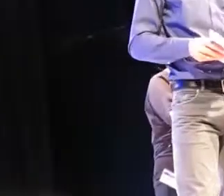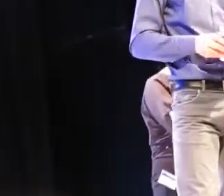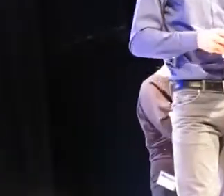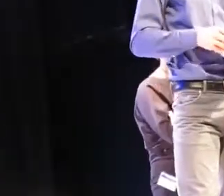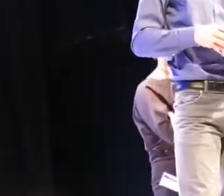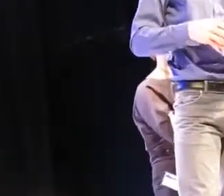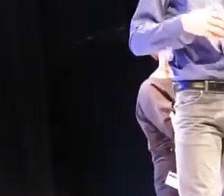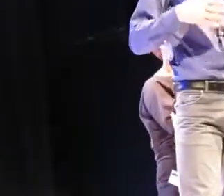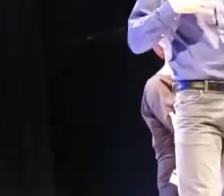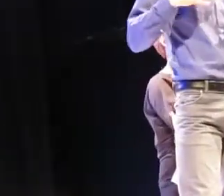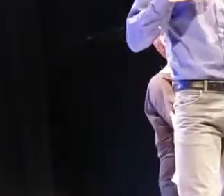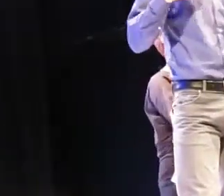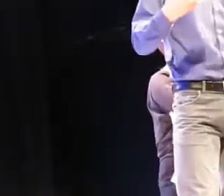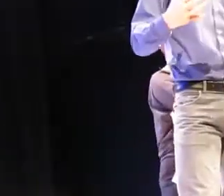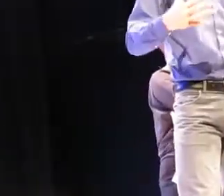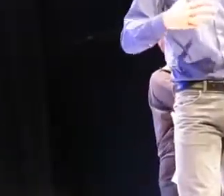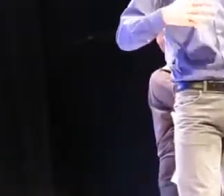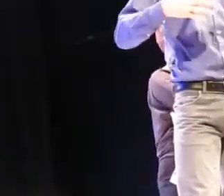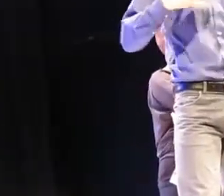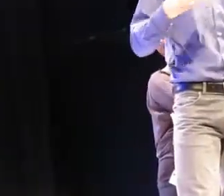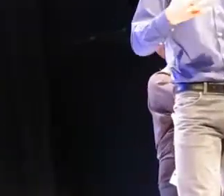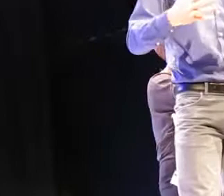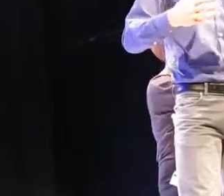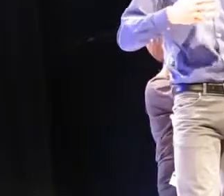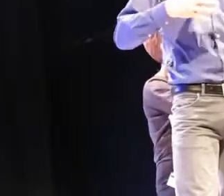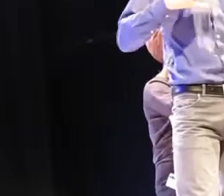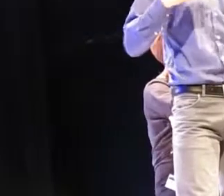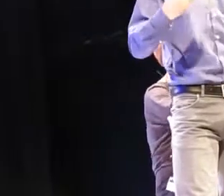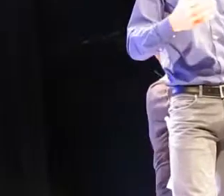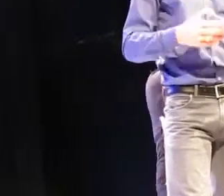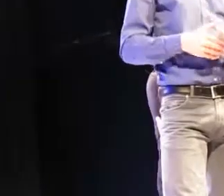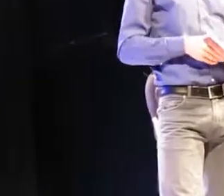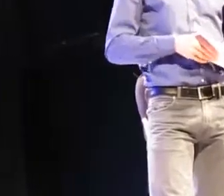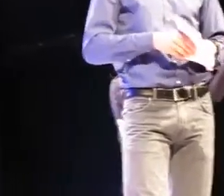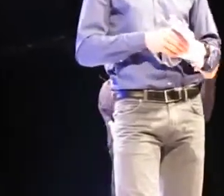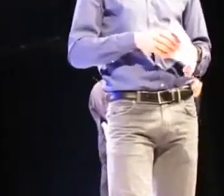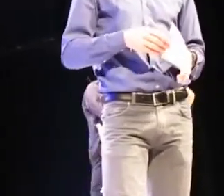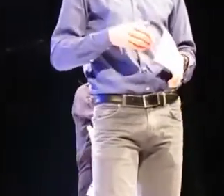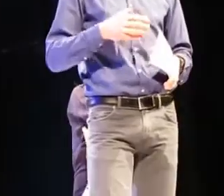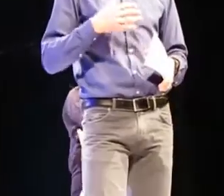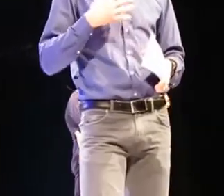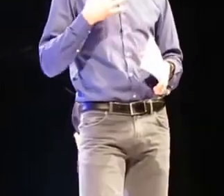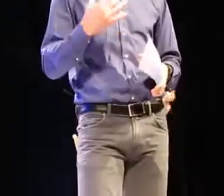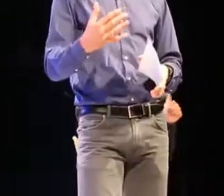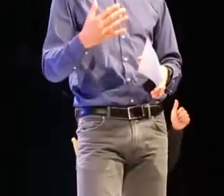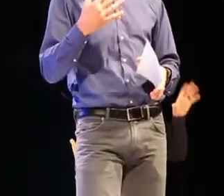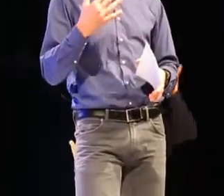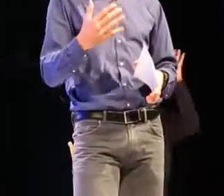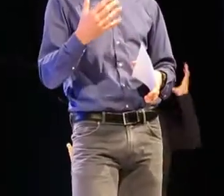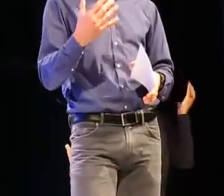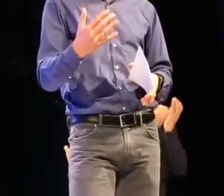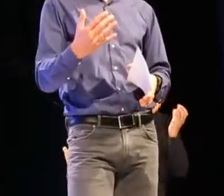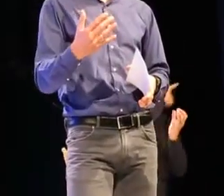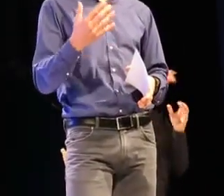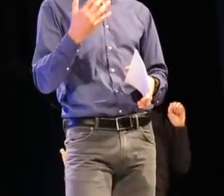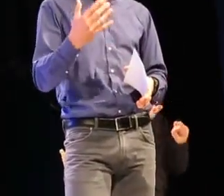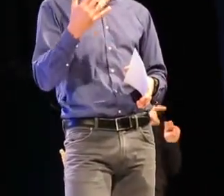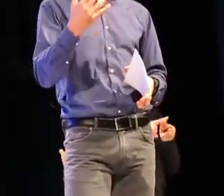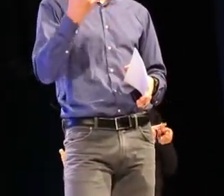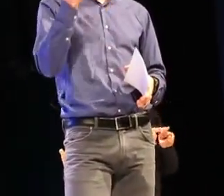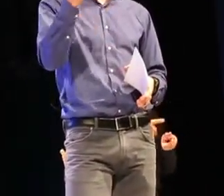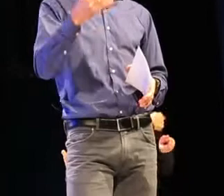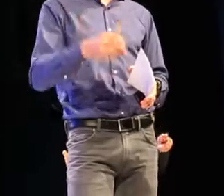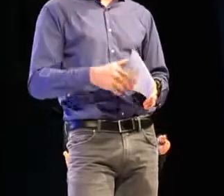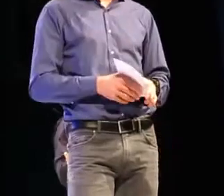på det här seglet, så att Stefan Löfven och Margot Wallström och alla politiska ledare i världen känner att de verkligen har vårt stöd.